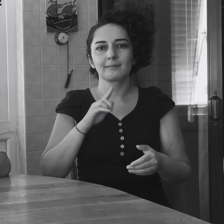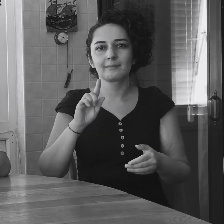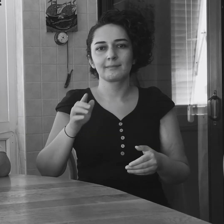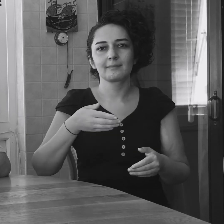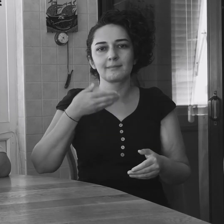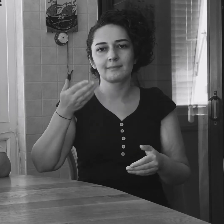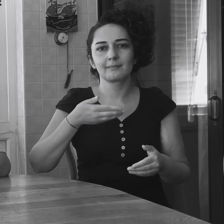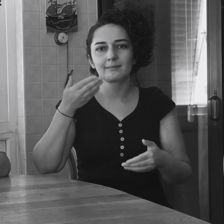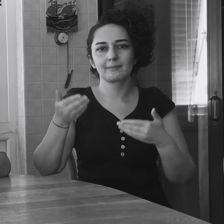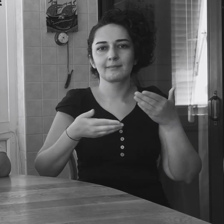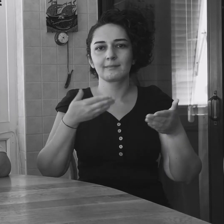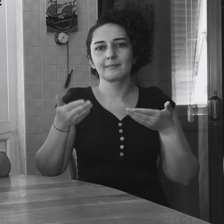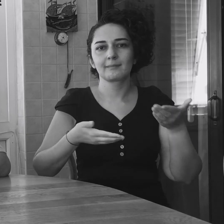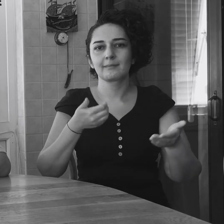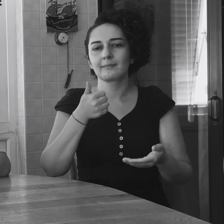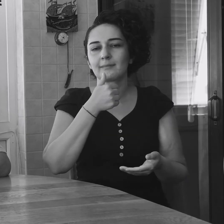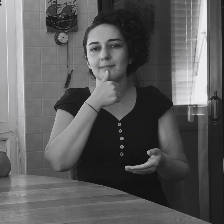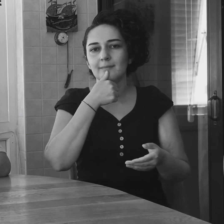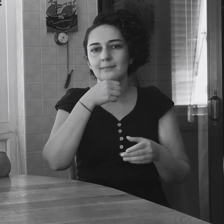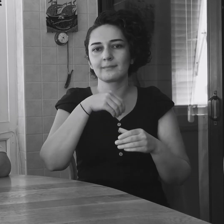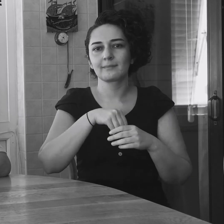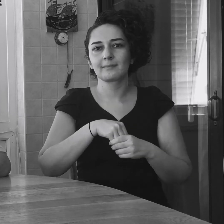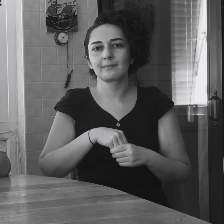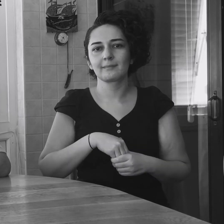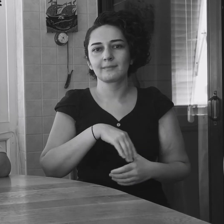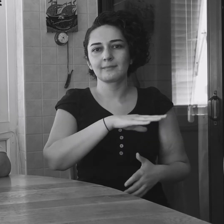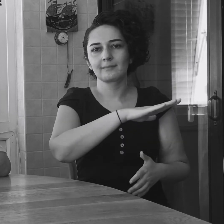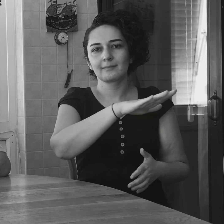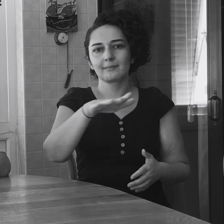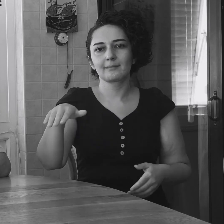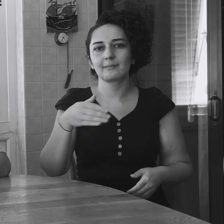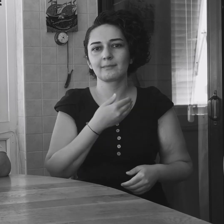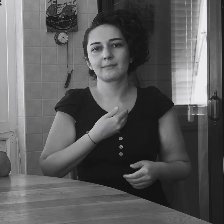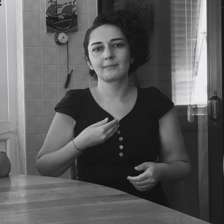Bana bir masal anlat baba, içinde